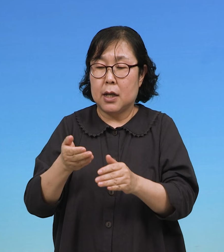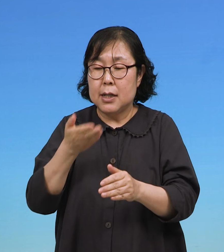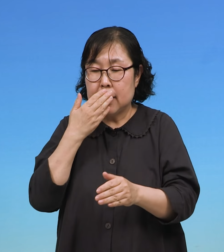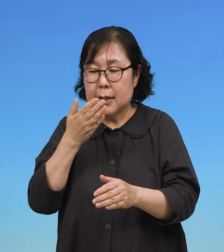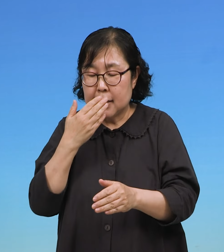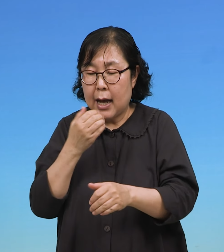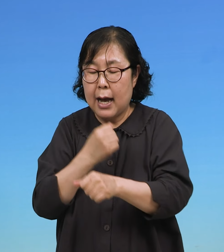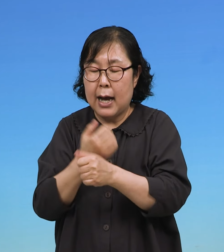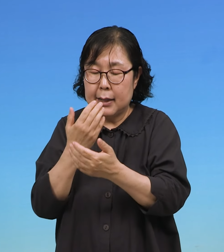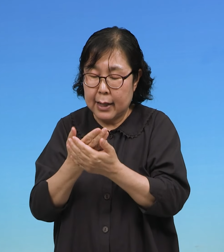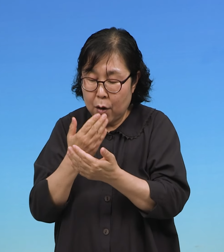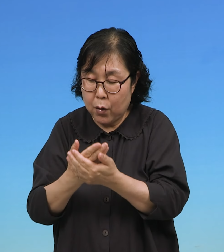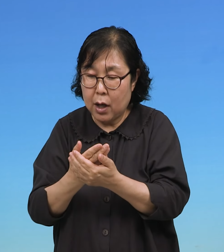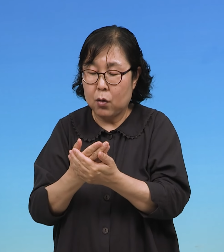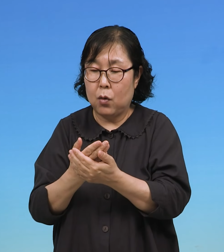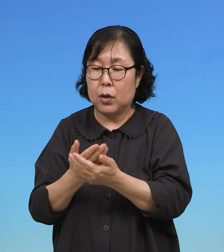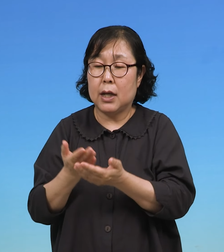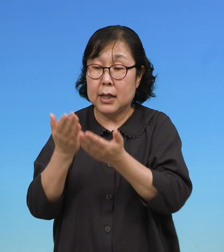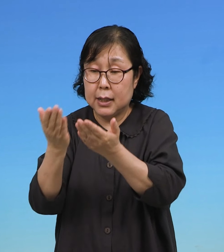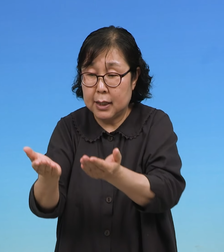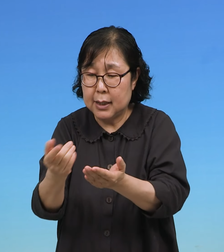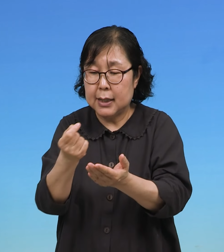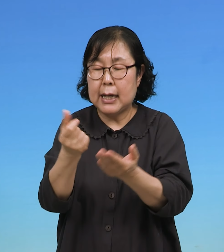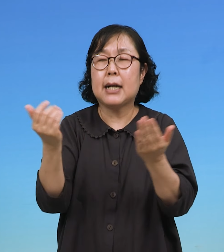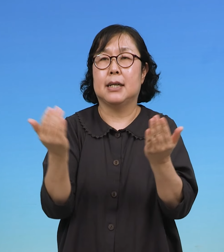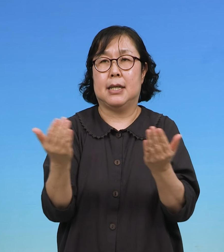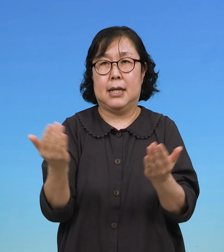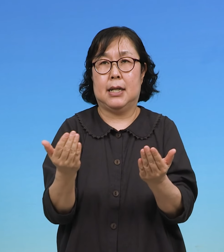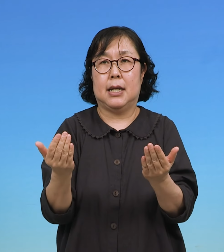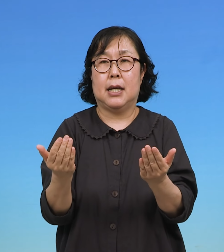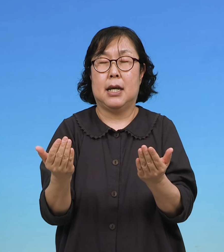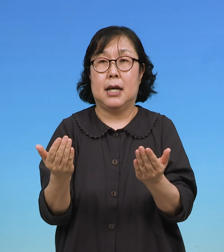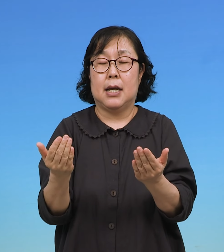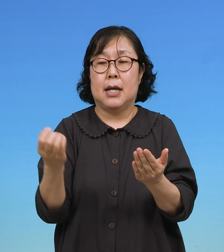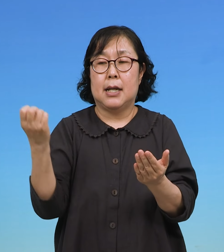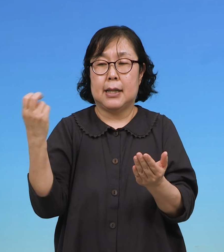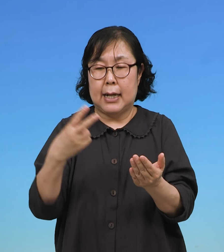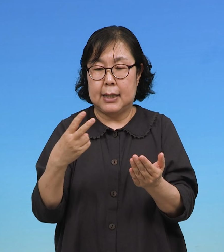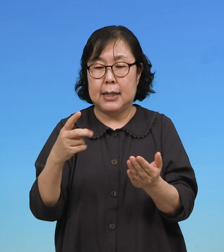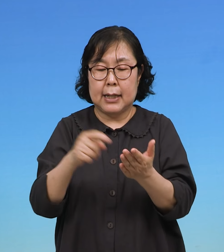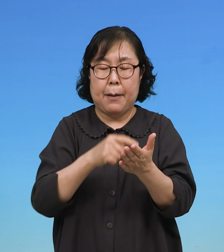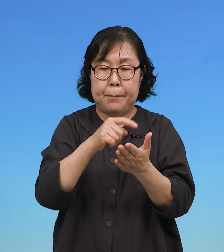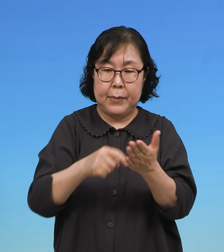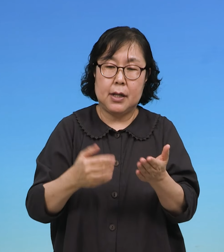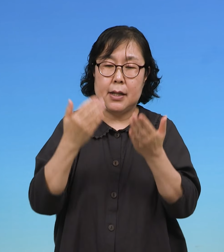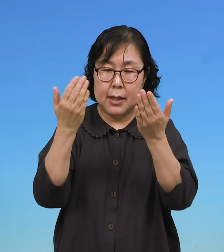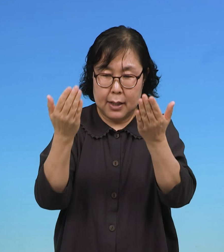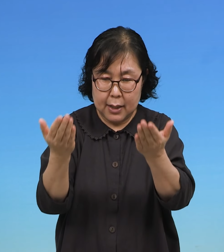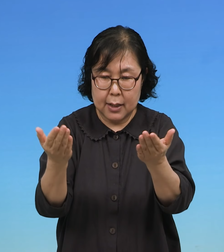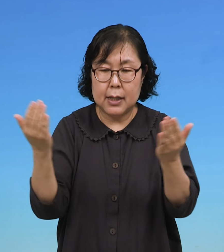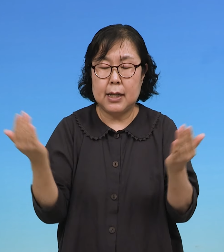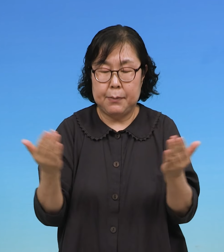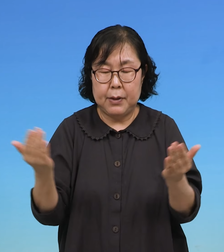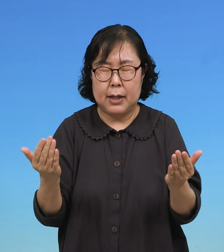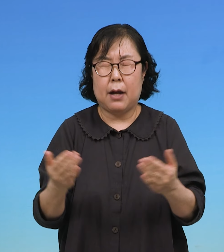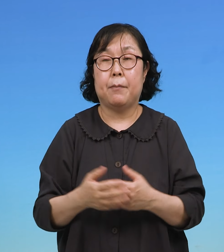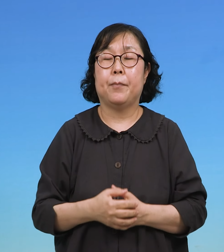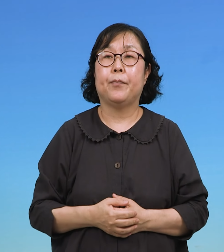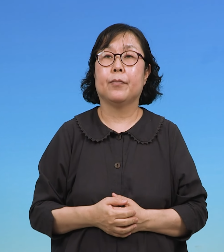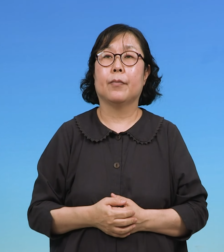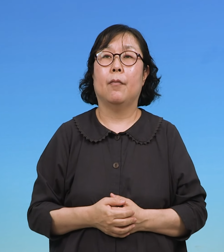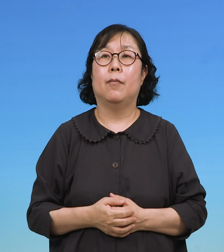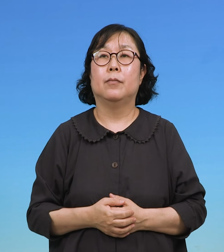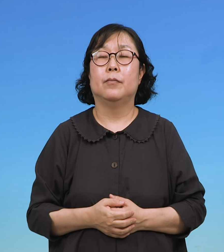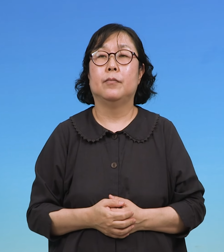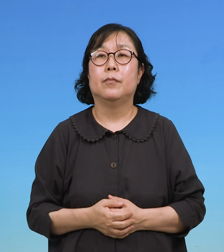그 일들을 행하는 그 작은 일들이 이게 되갚는 일이라는 겁니다. 여러분,